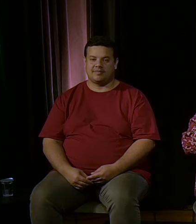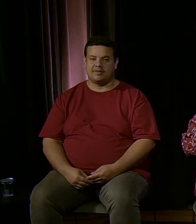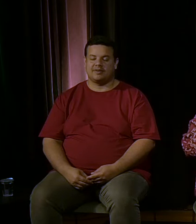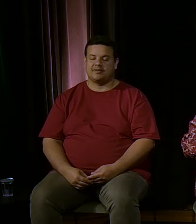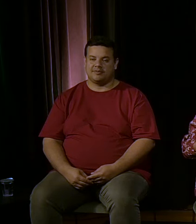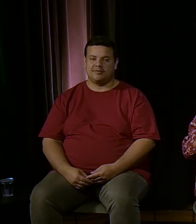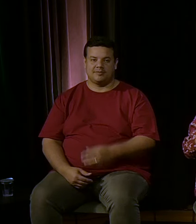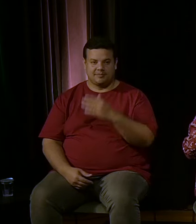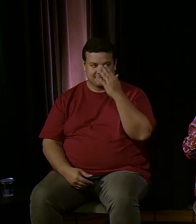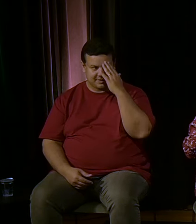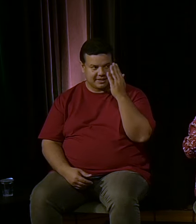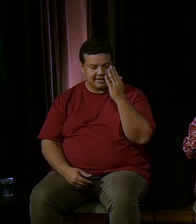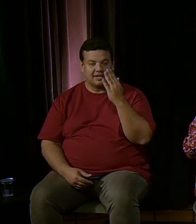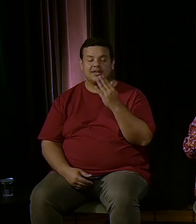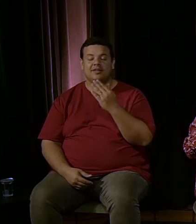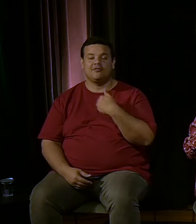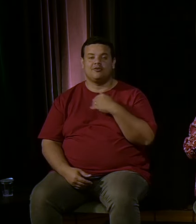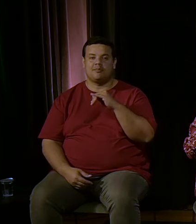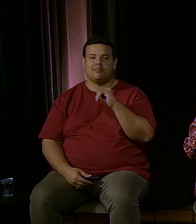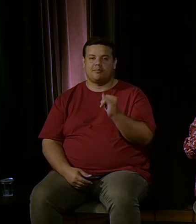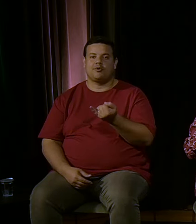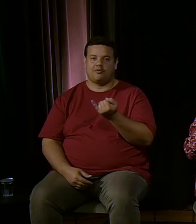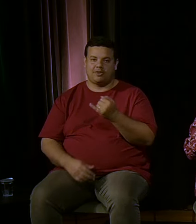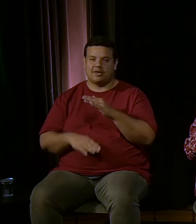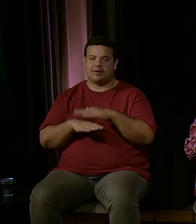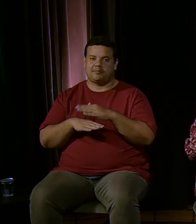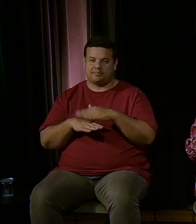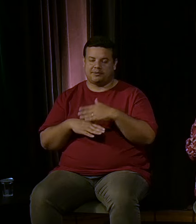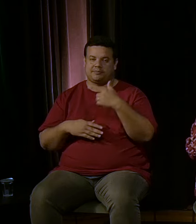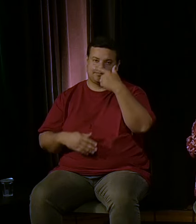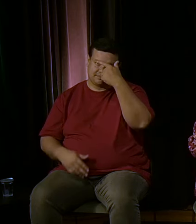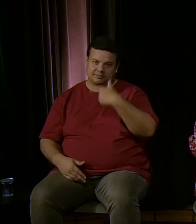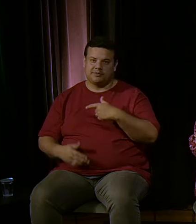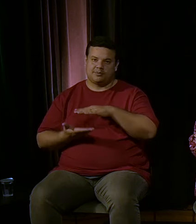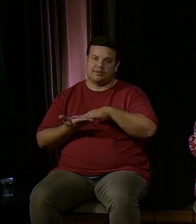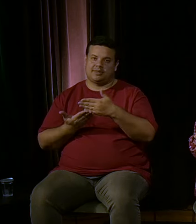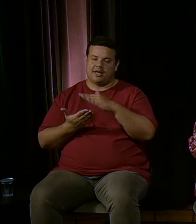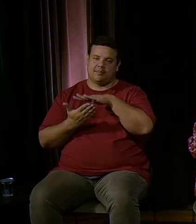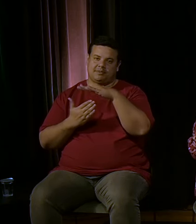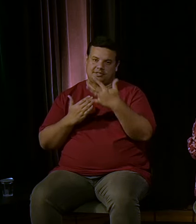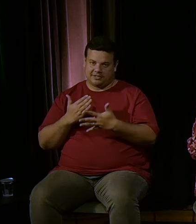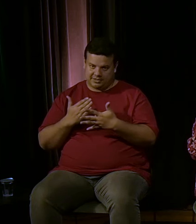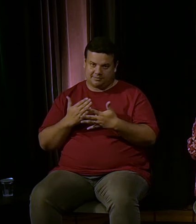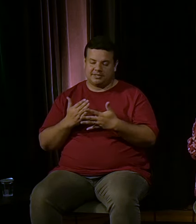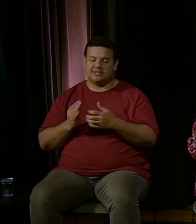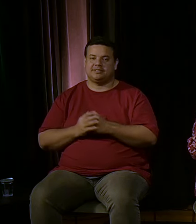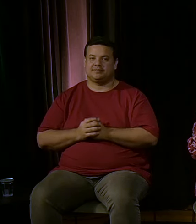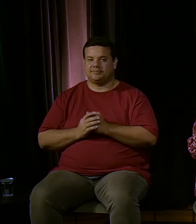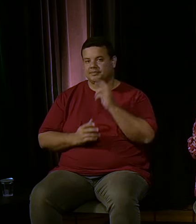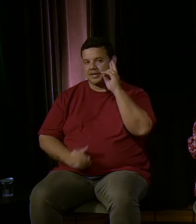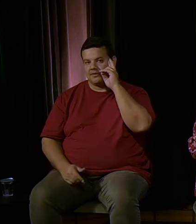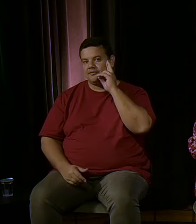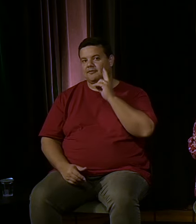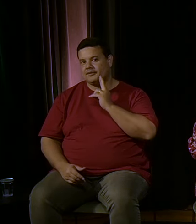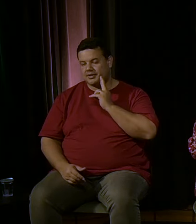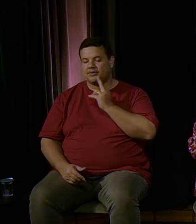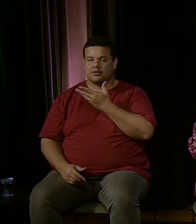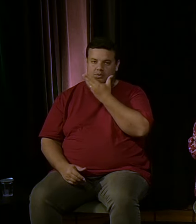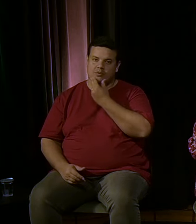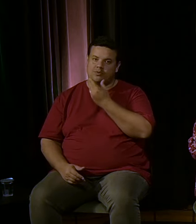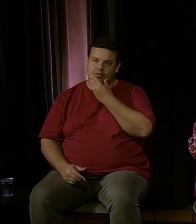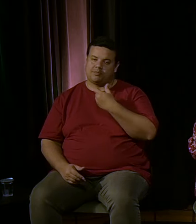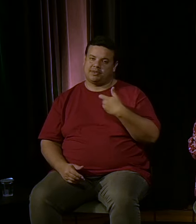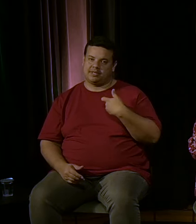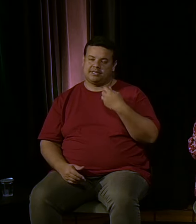Obrigada. Eu vou aproveitar para fazer a autodescrição dos intérpretes que estão aqui. Rafael Sansão é homem,